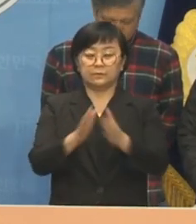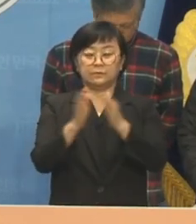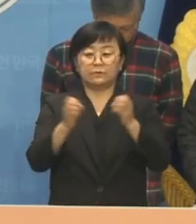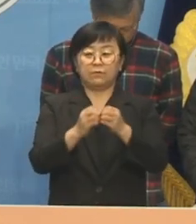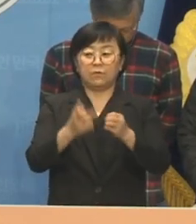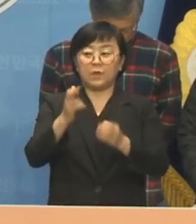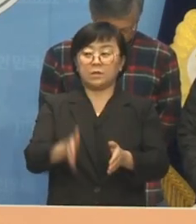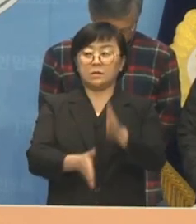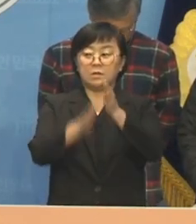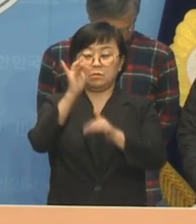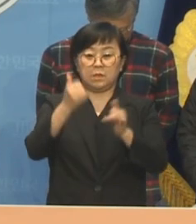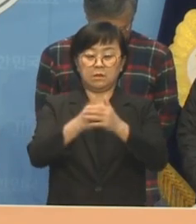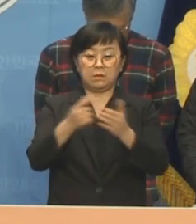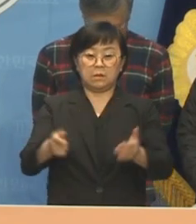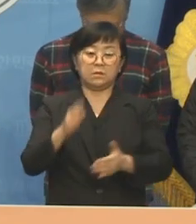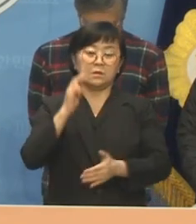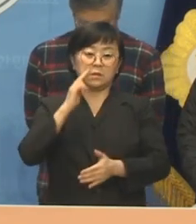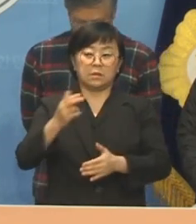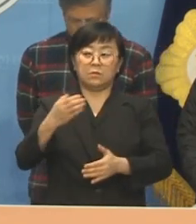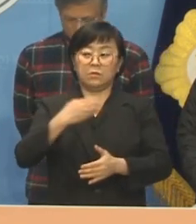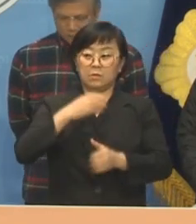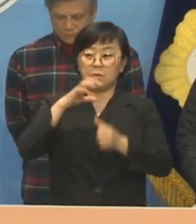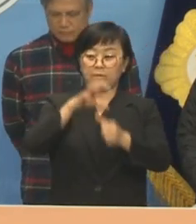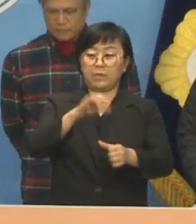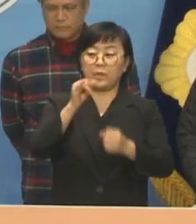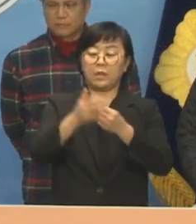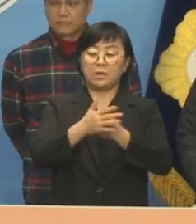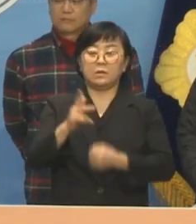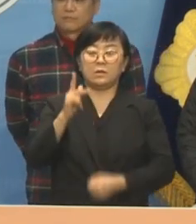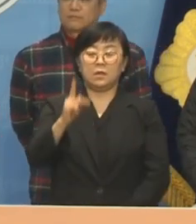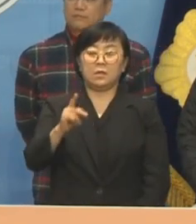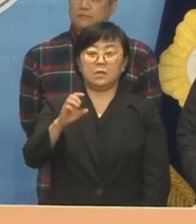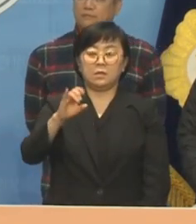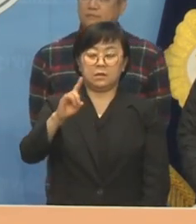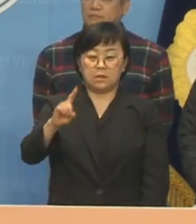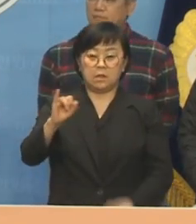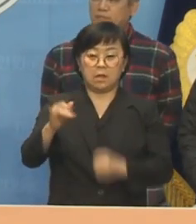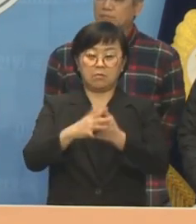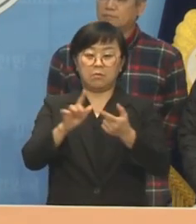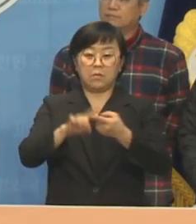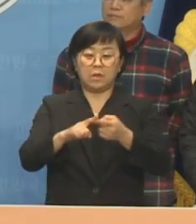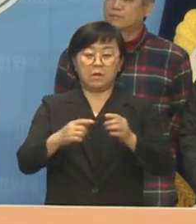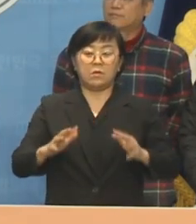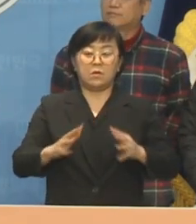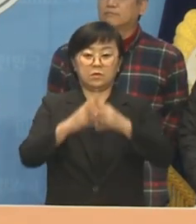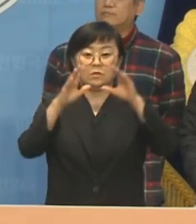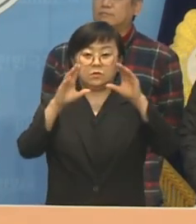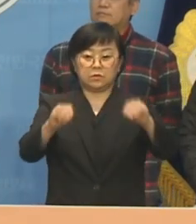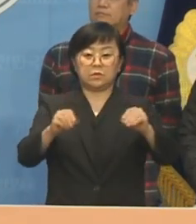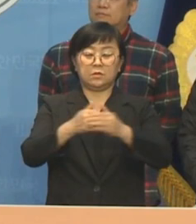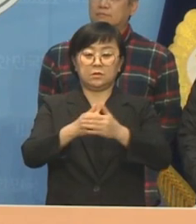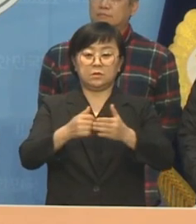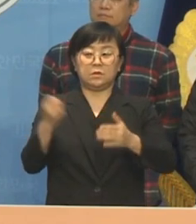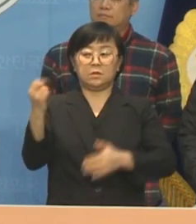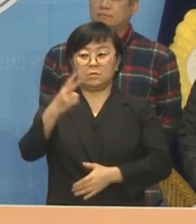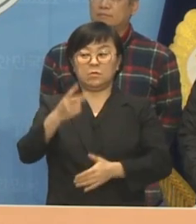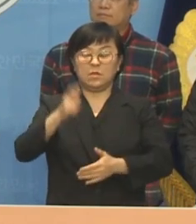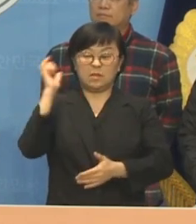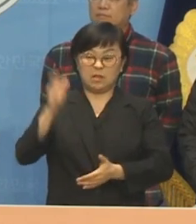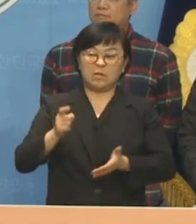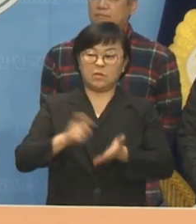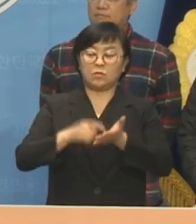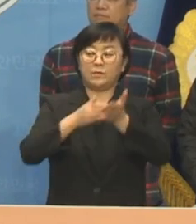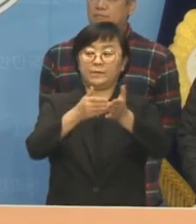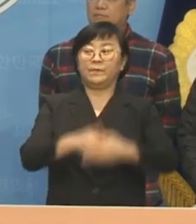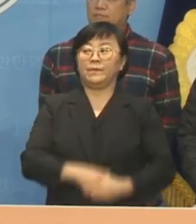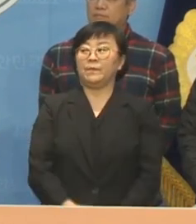시민을 항상적이고 심각한 위험에 빠뜨리는 KDI 논산 공장 건설 즉각 중단을 다시 한번 강력하게